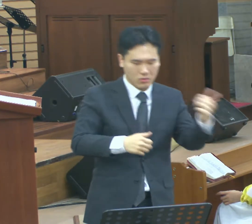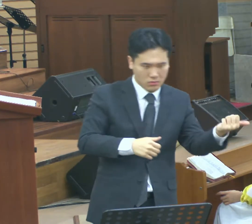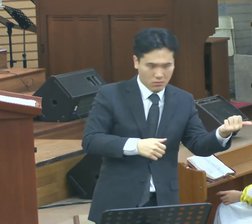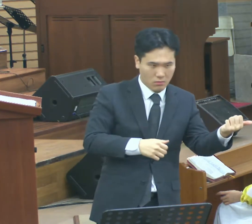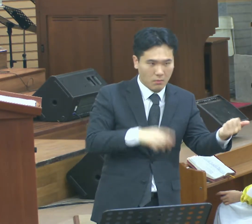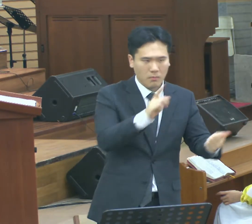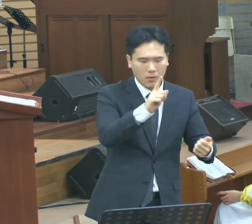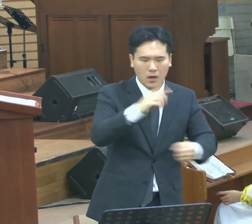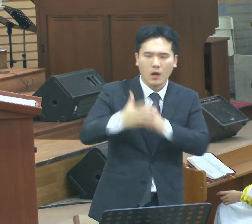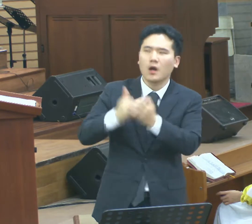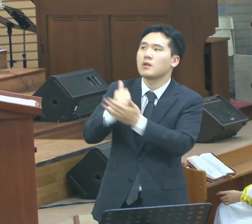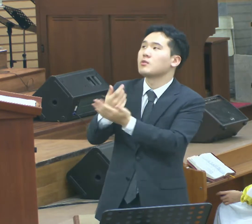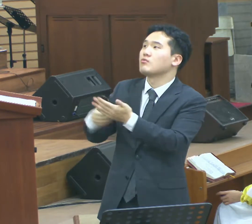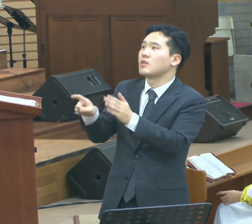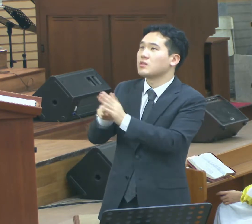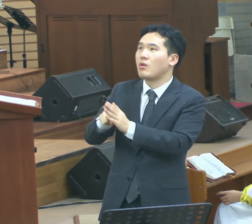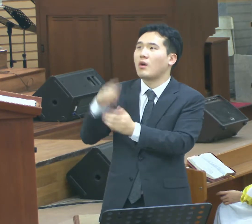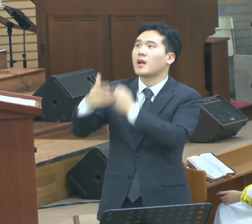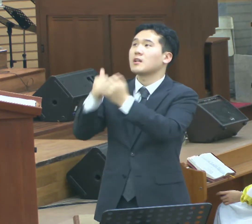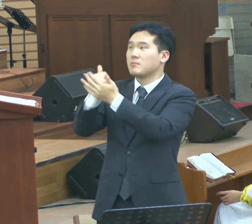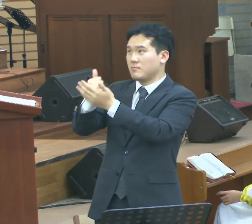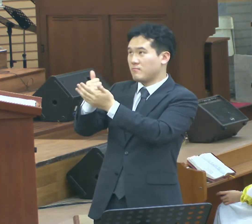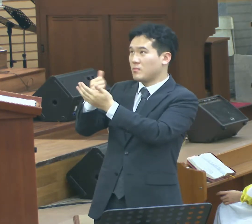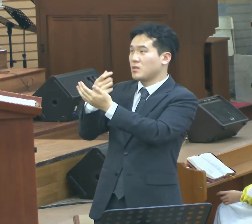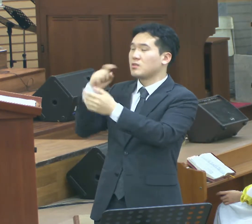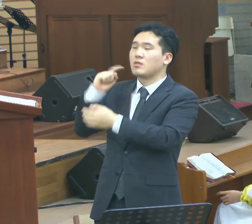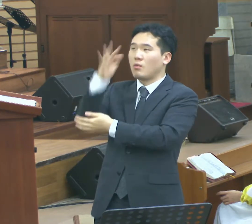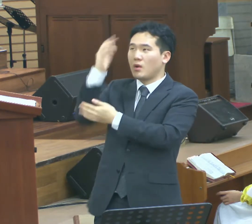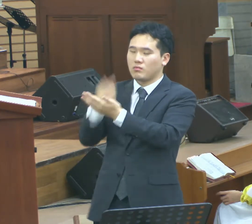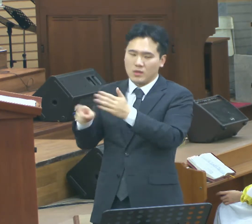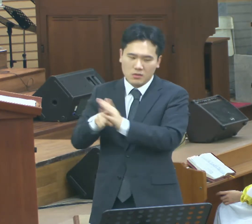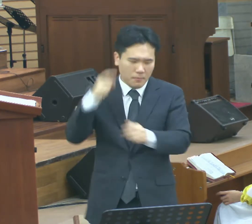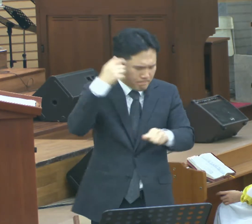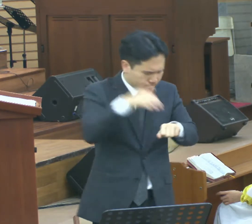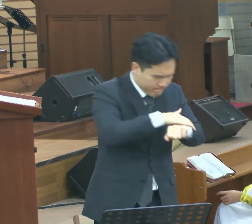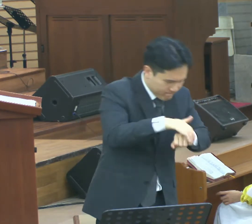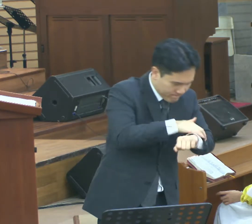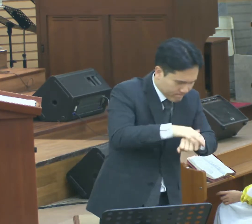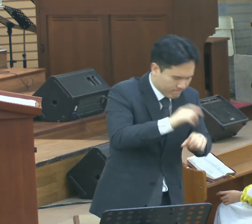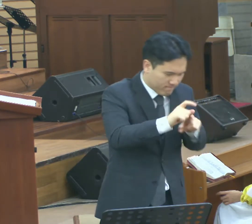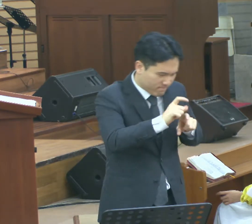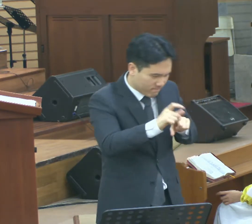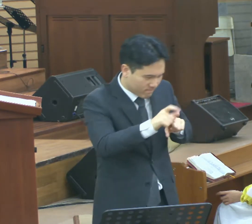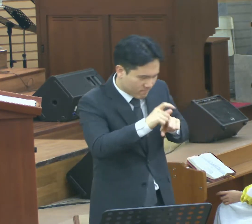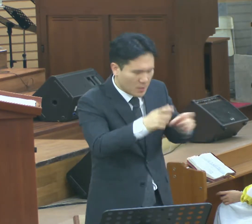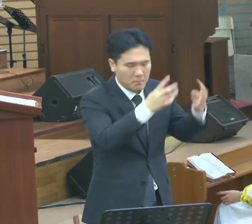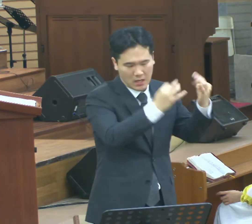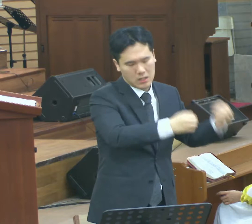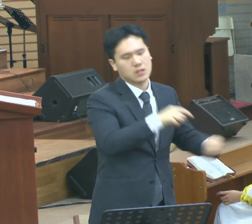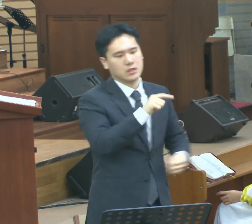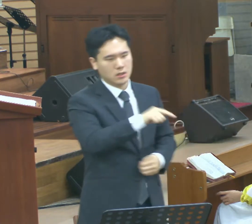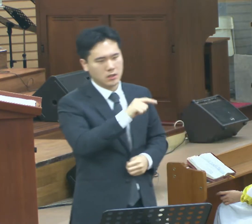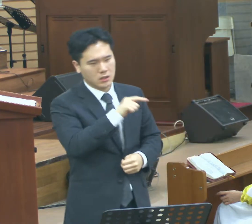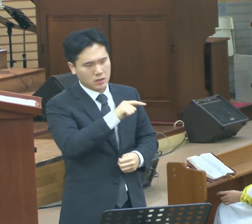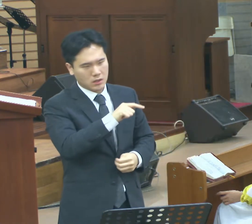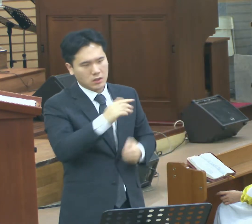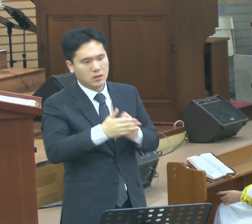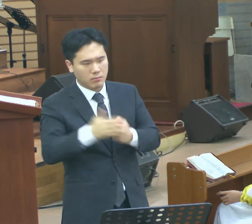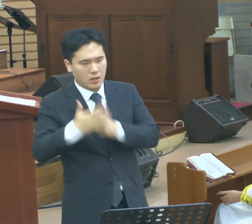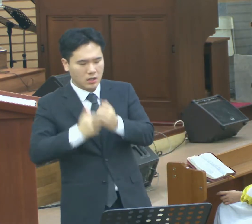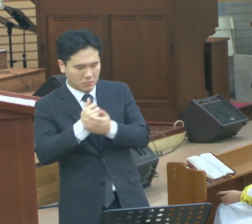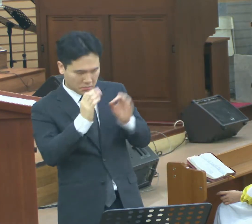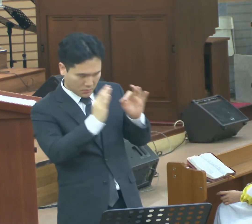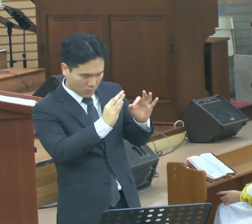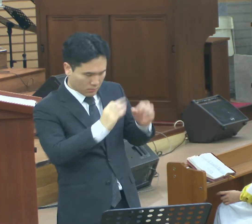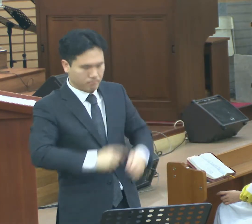없어요. 그런데 솔로몬은 그렇게 하지 못했고요. 솔로몬에게 나라를 뺏어 주었던 여로보암 왕도